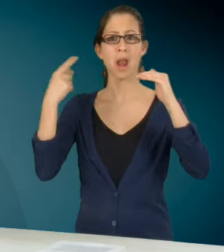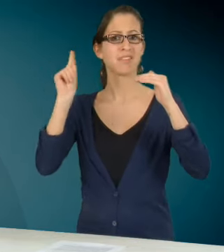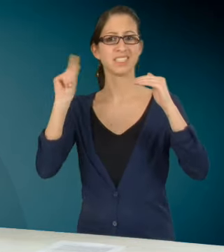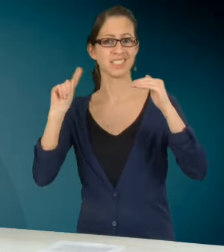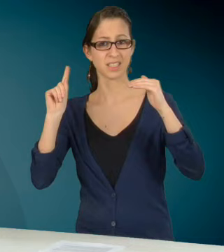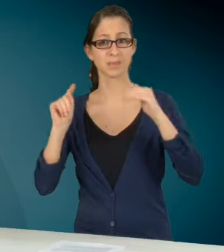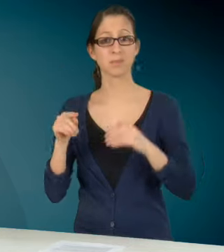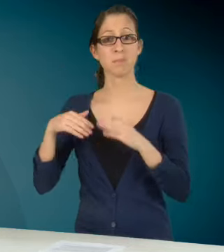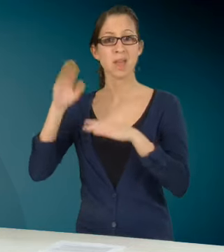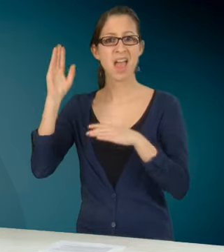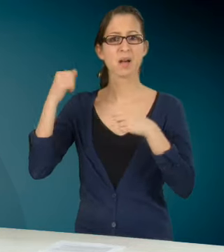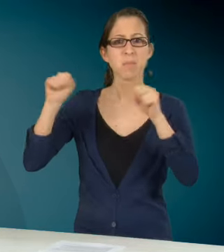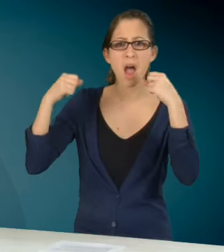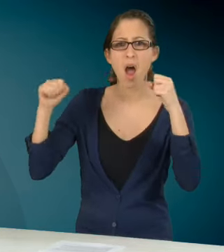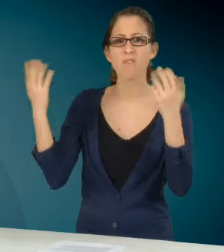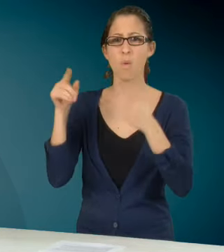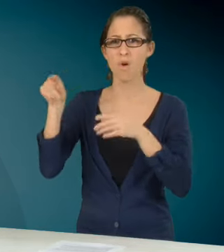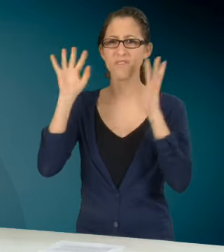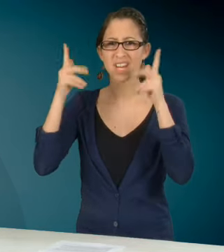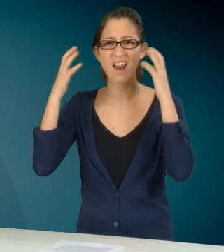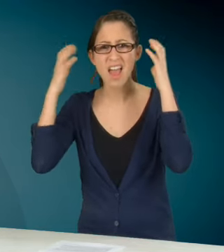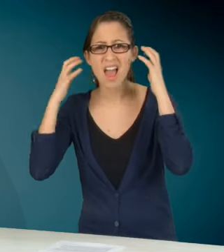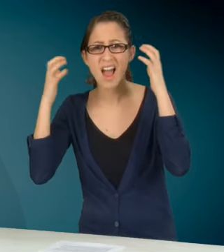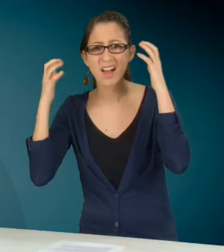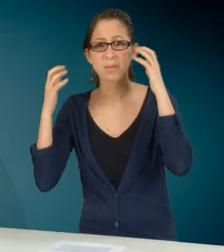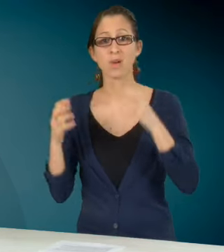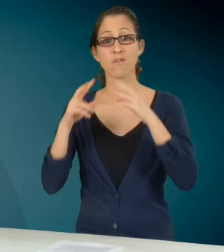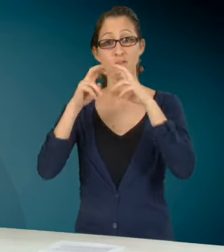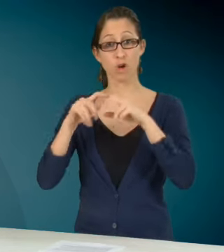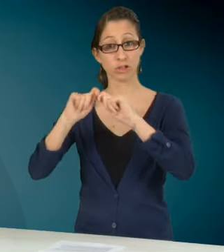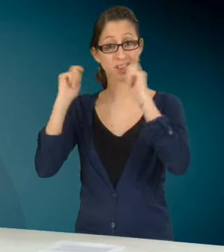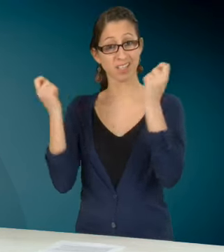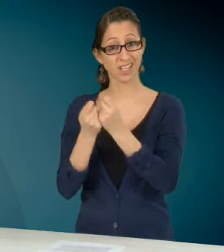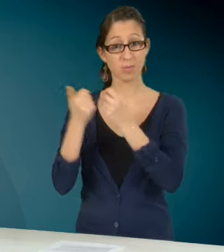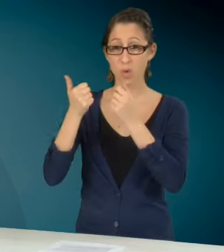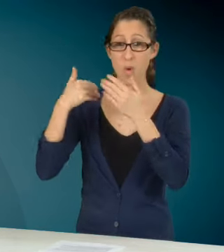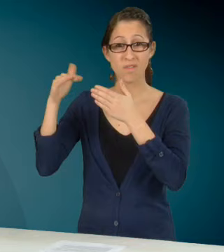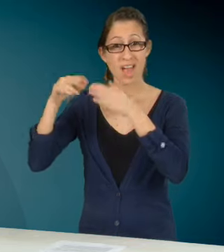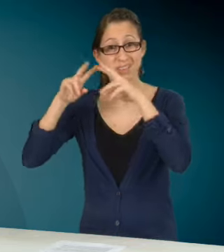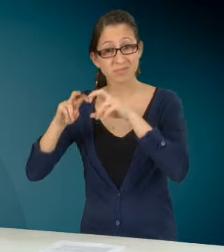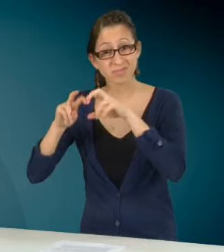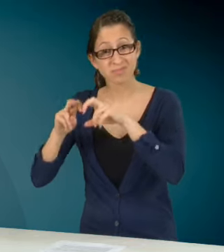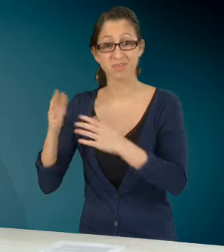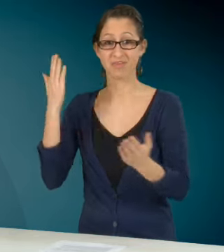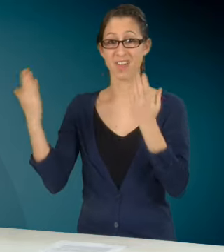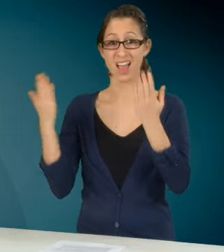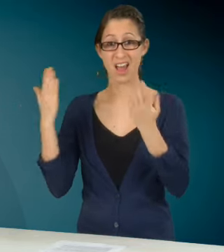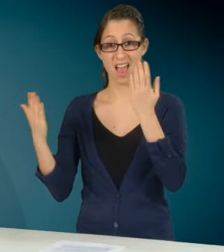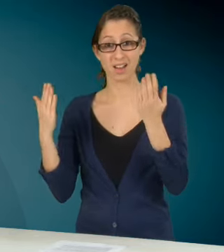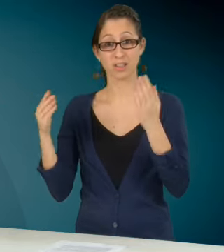das forscherteam stellt weitere forschungen an und verglich afro-amerikanische und weise us-bürger derselben